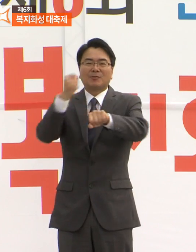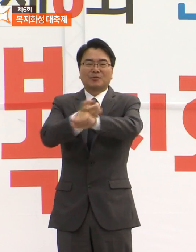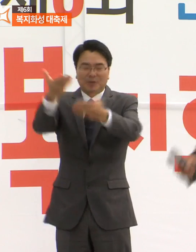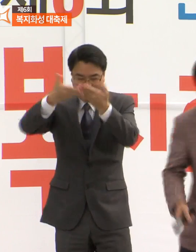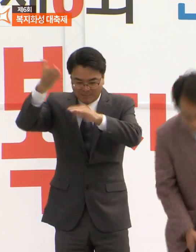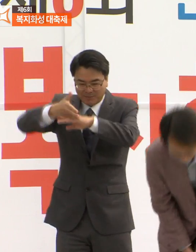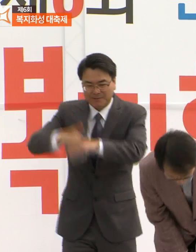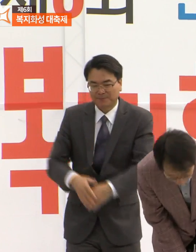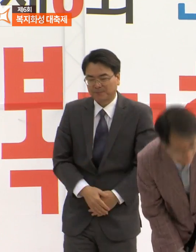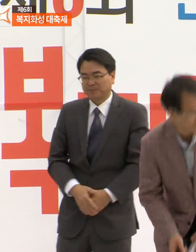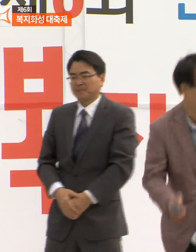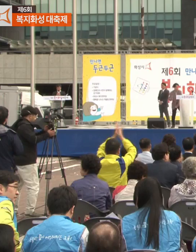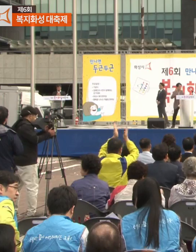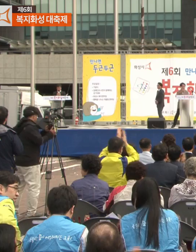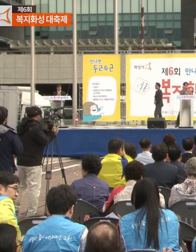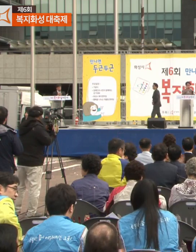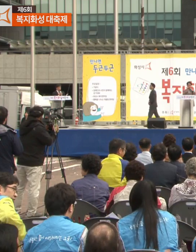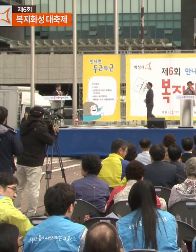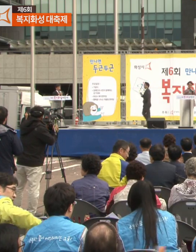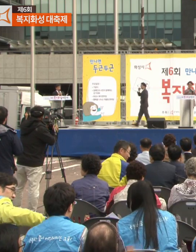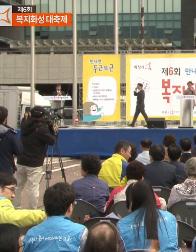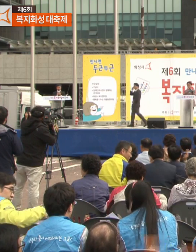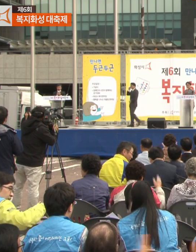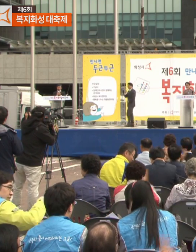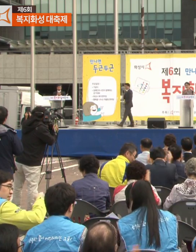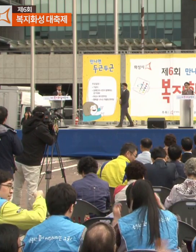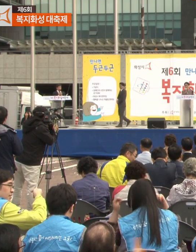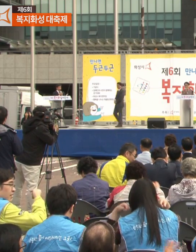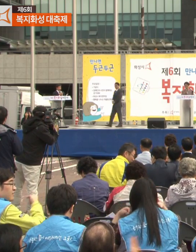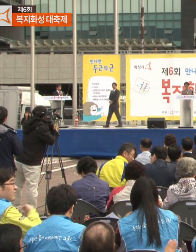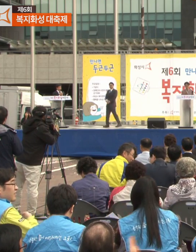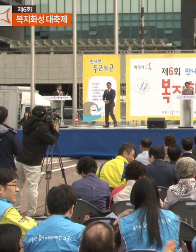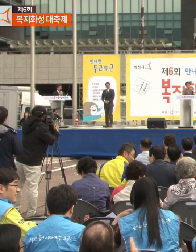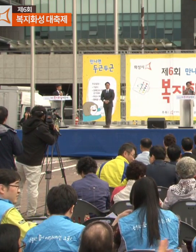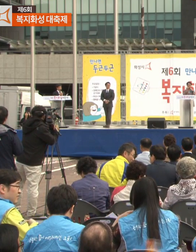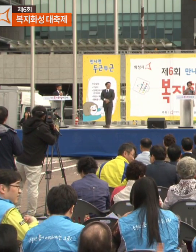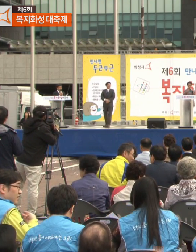고맙습니다. 네, 축사 감사드리며 우리 박수 한번 다시 한번 부탁드리겠습니다.